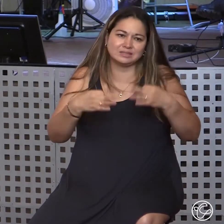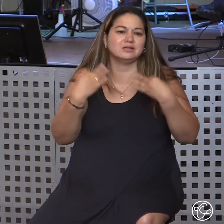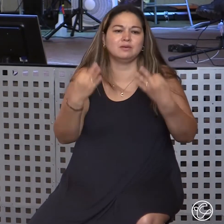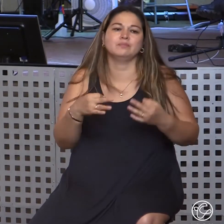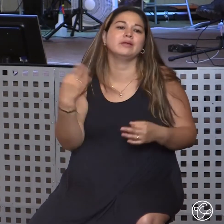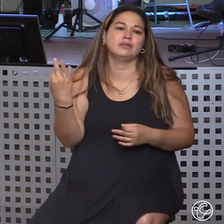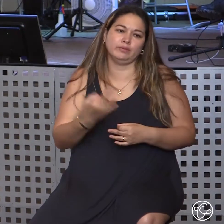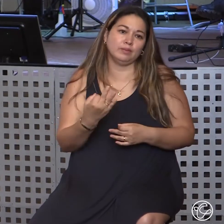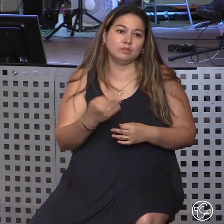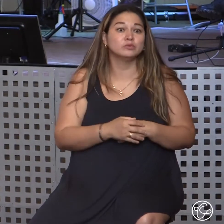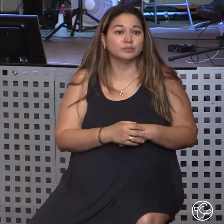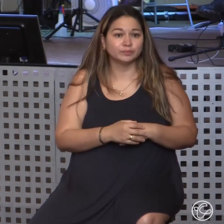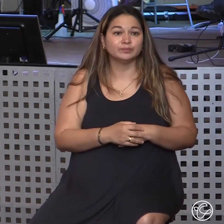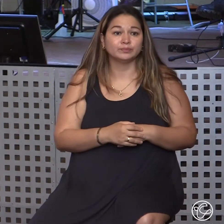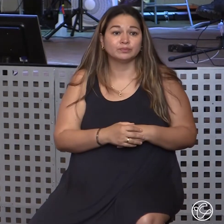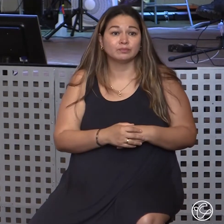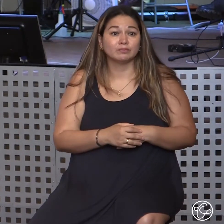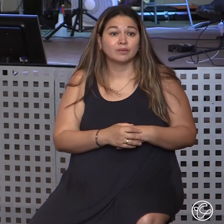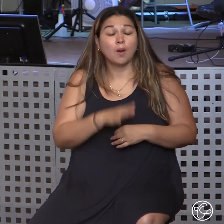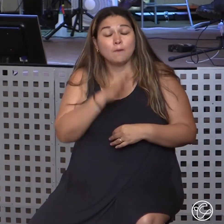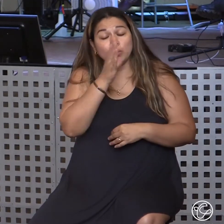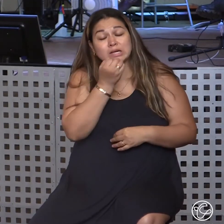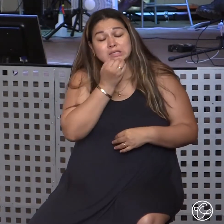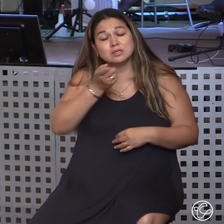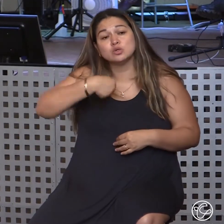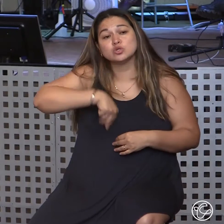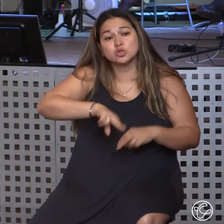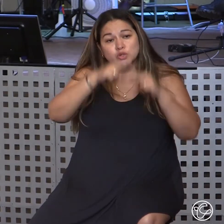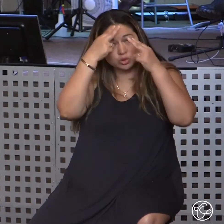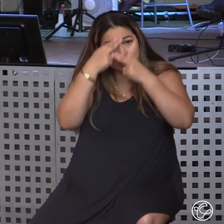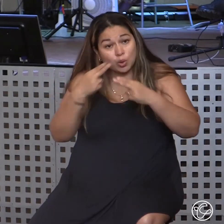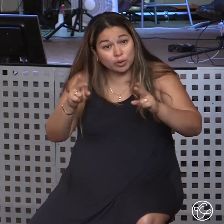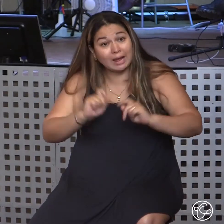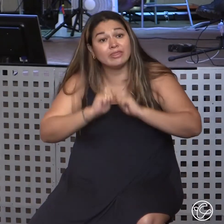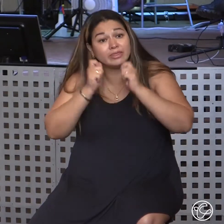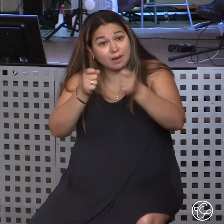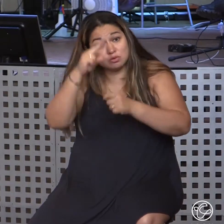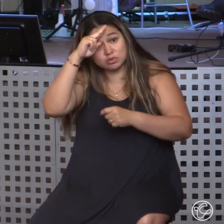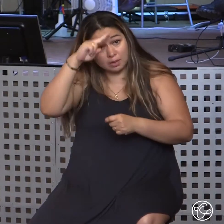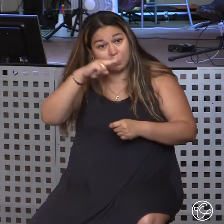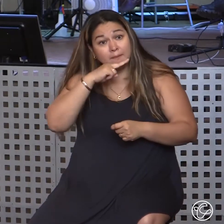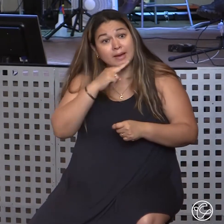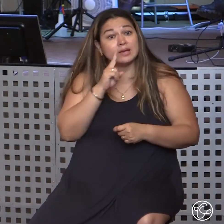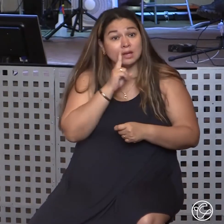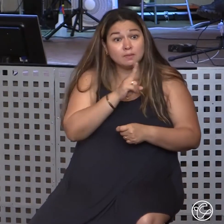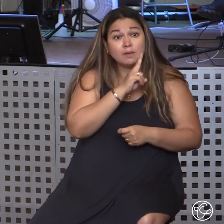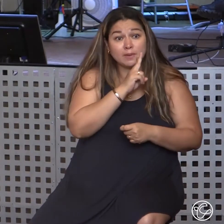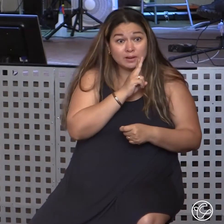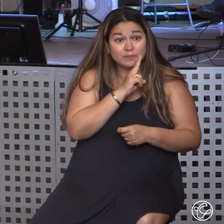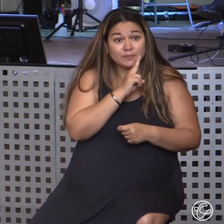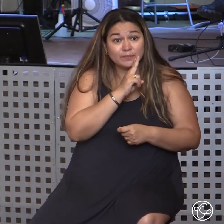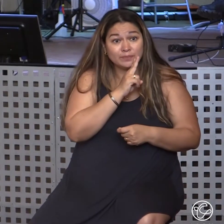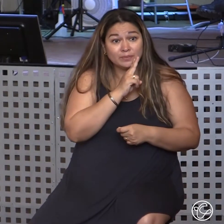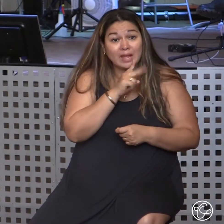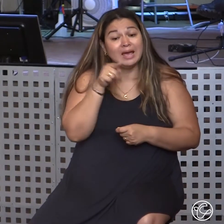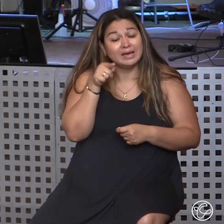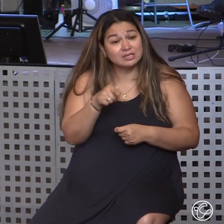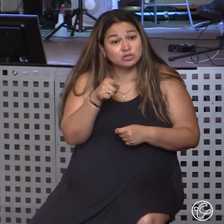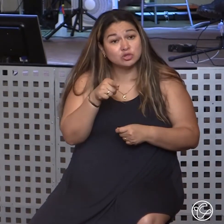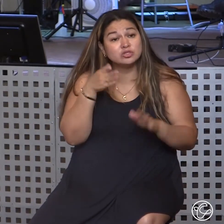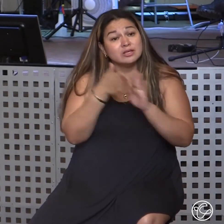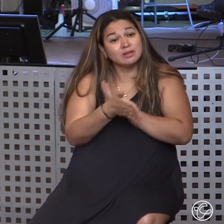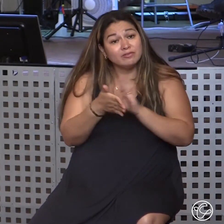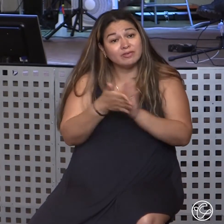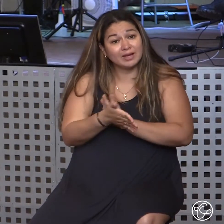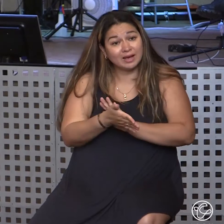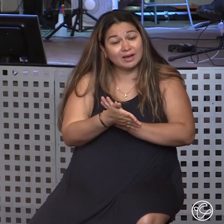lo que apuntan es lo malo que tiene eso, y para qué sirve, y por qué siempre se hace de la misma manera, y por qué no sé cuánto. ¿Y sabes